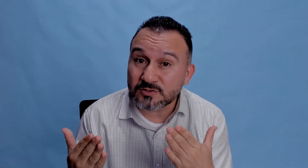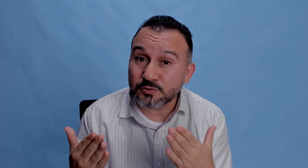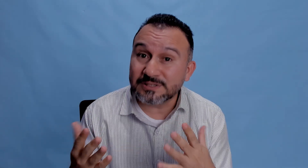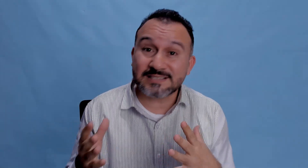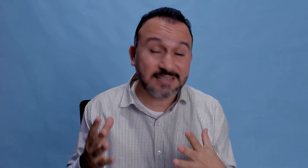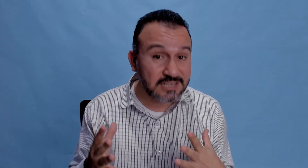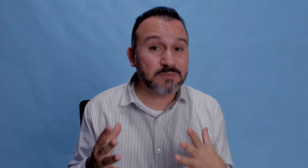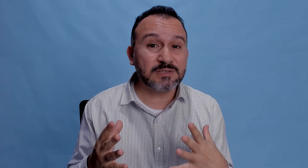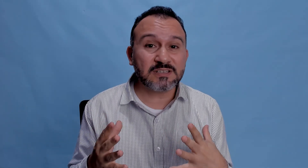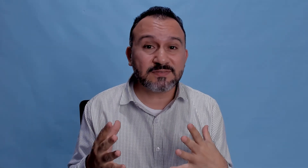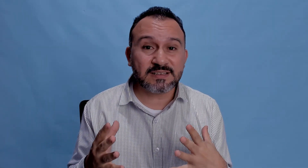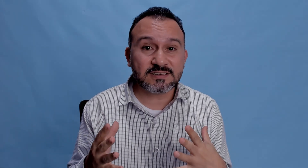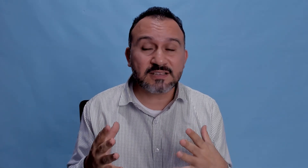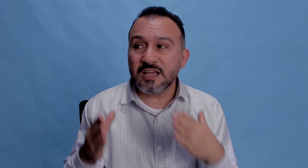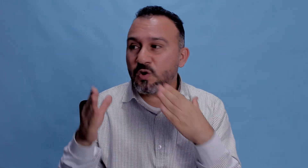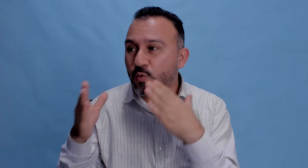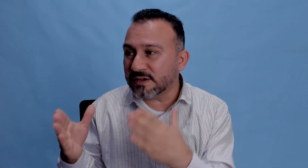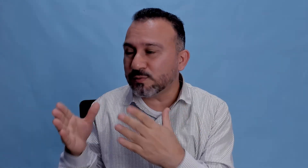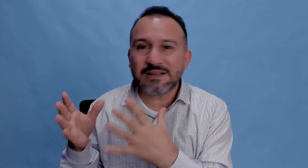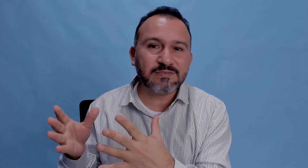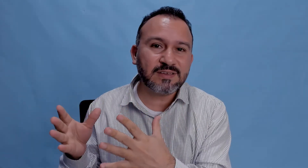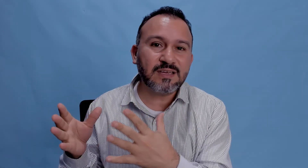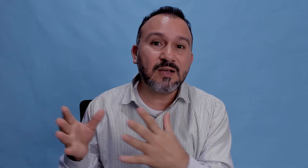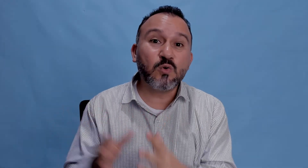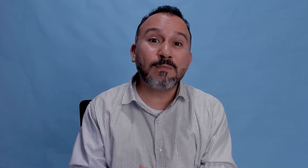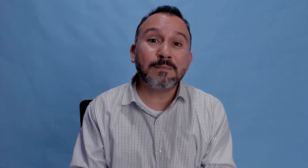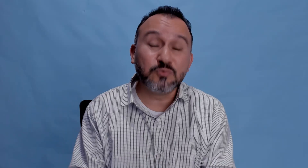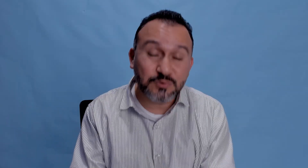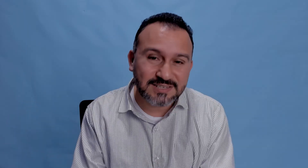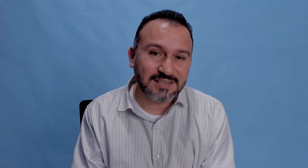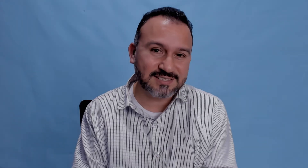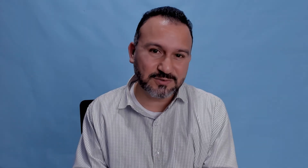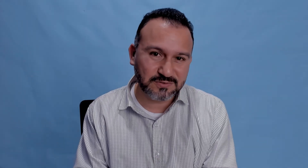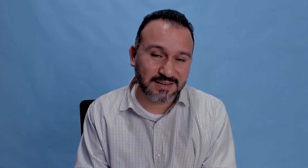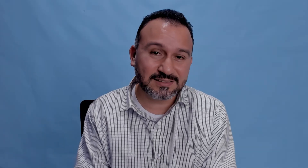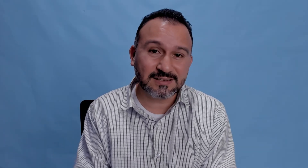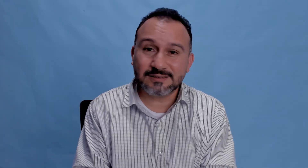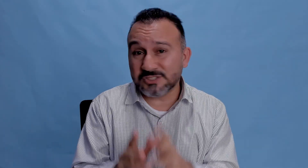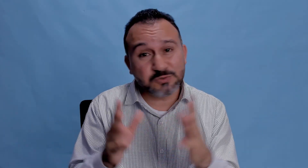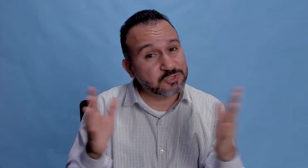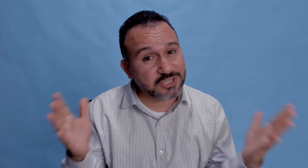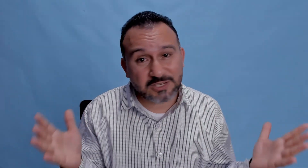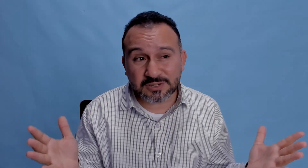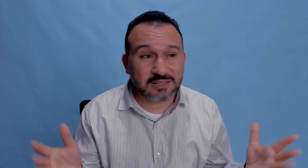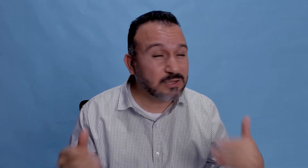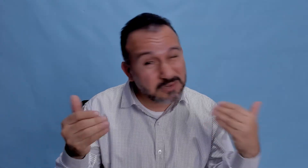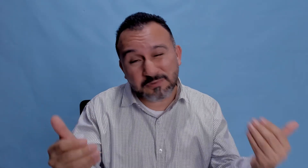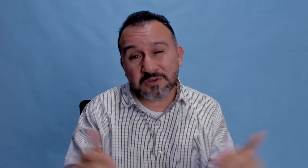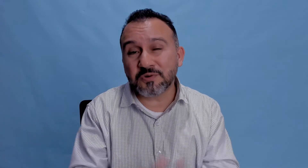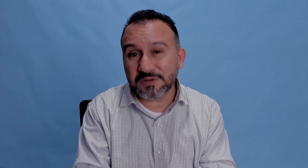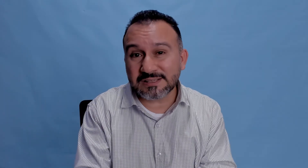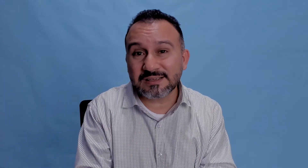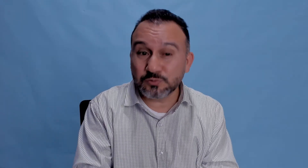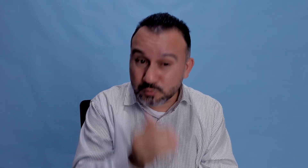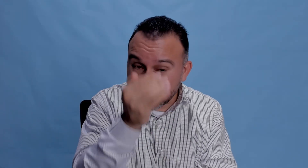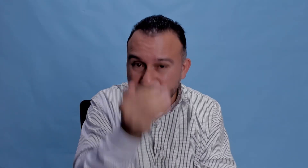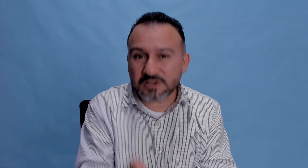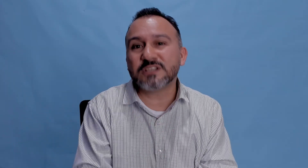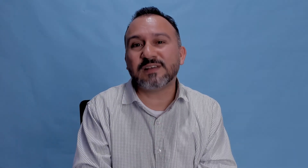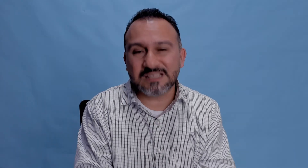surda sente muitas vezes quando ela vê uma música sendo feita de um jeito que não levou em conta tudo isso que nós falamos